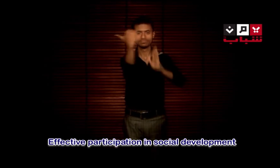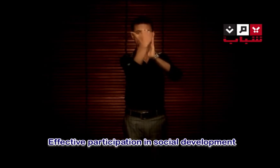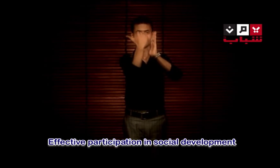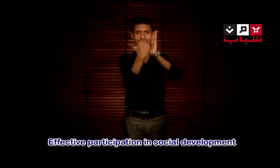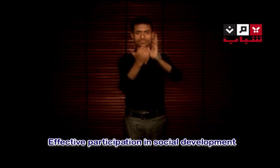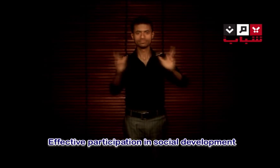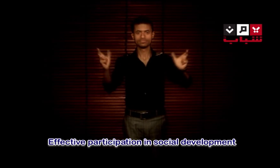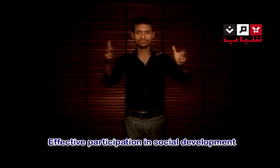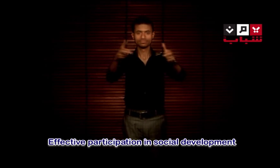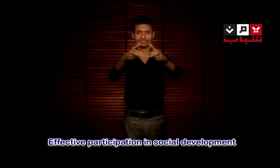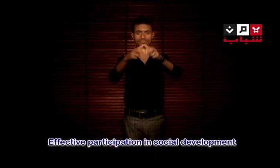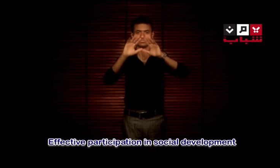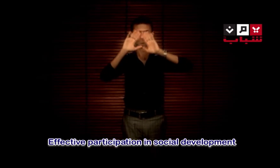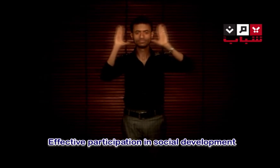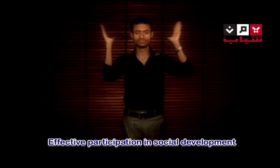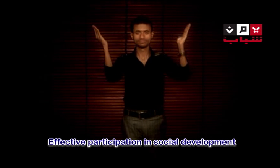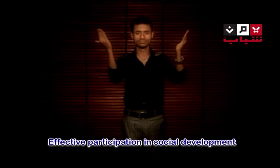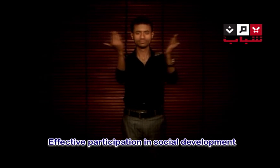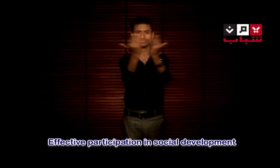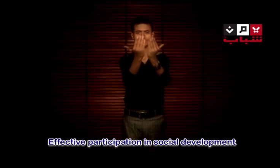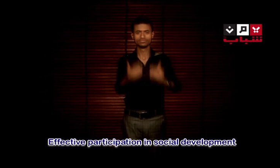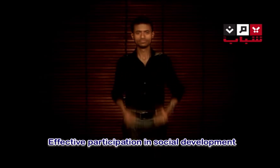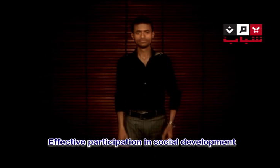المشاركة الراقية الفعالة في تنمية المجتمع،